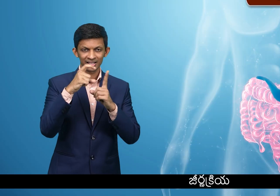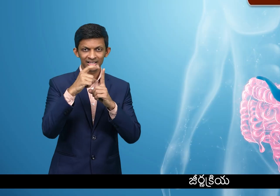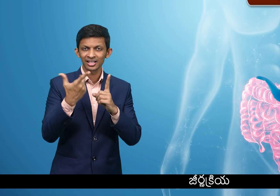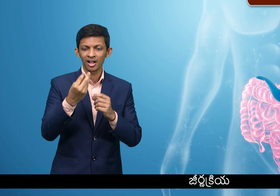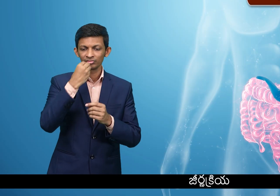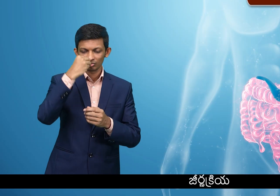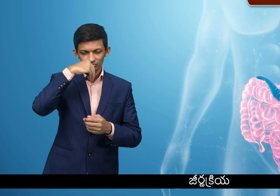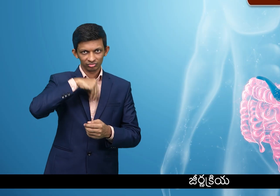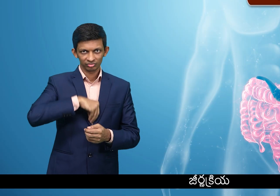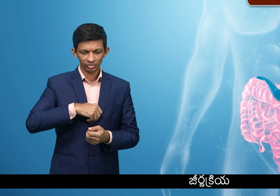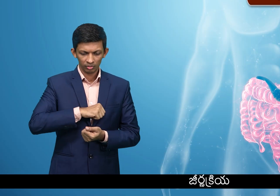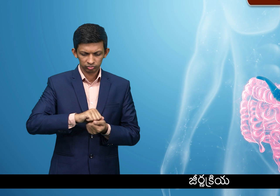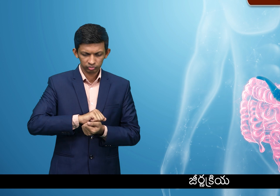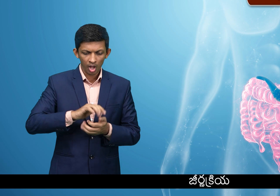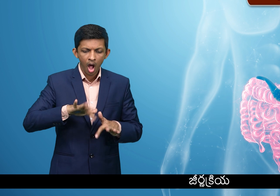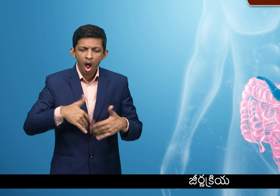జీర్ణక్రియ.